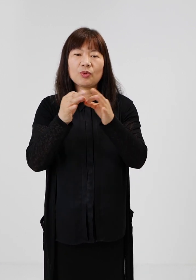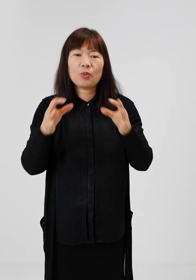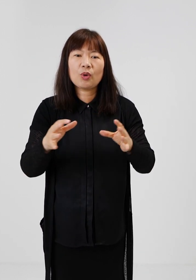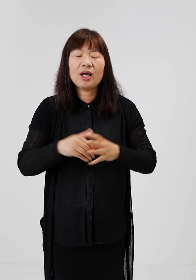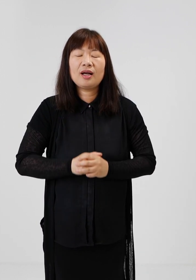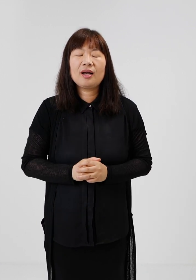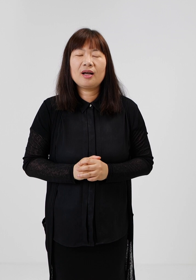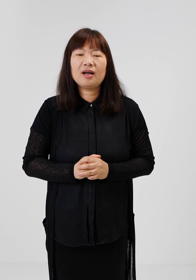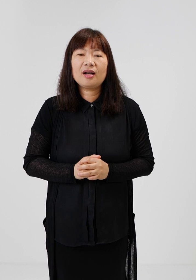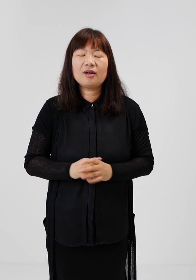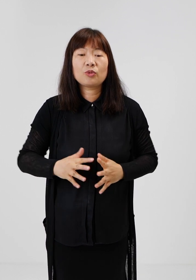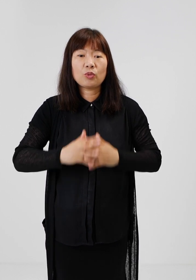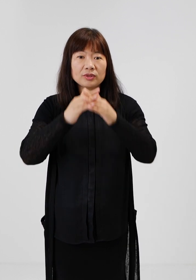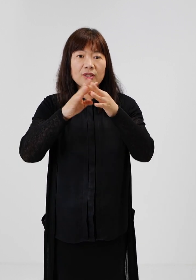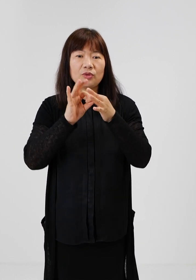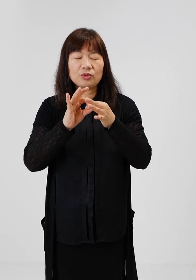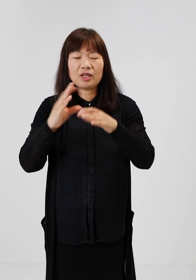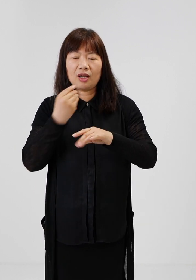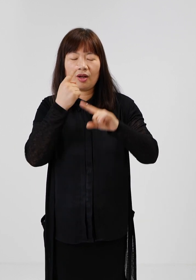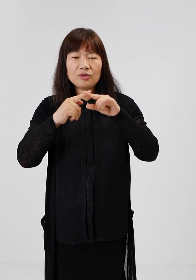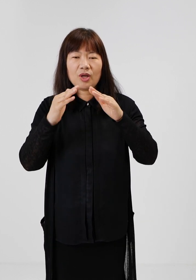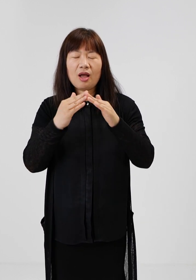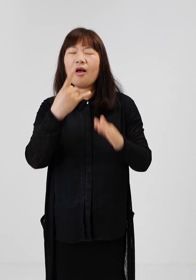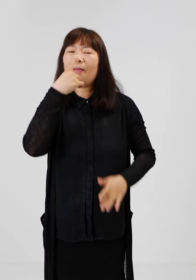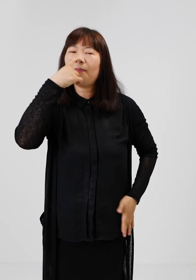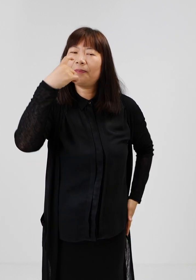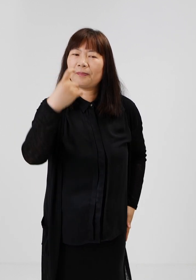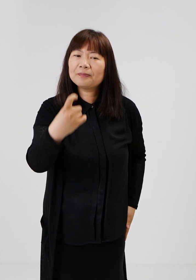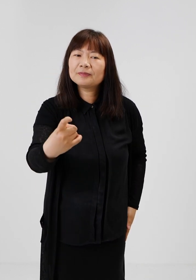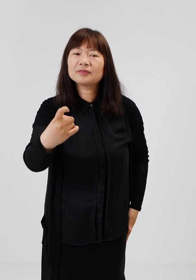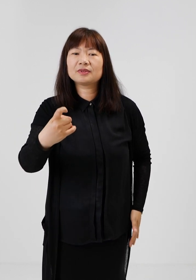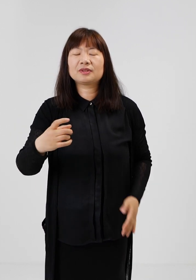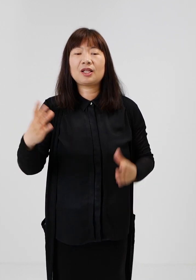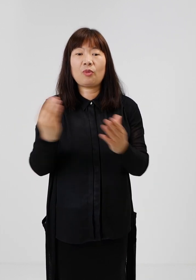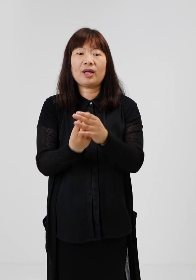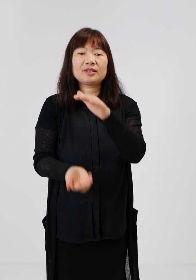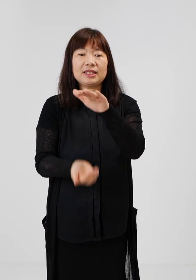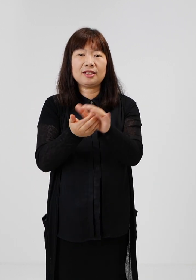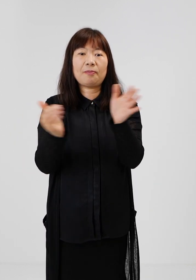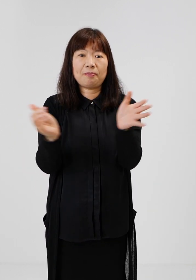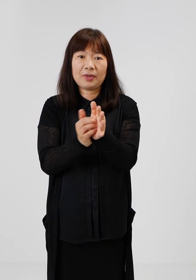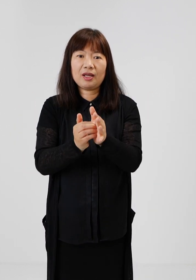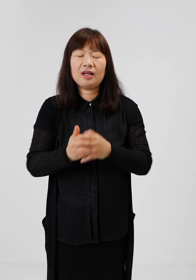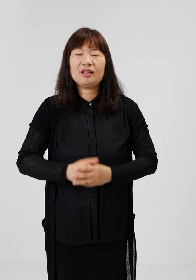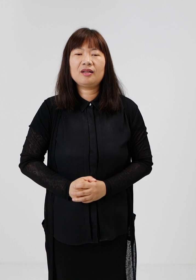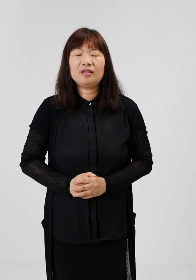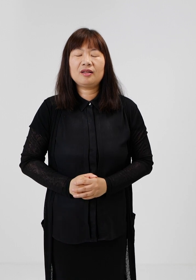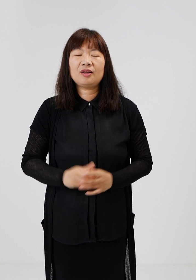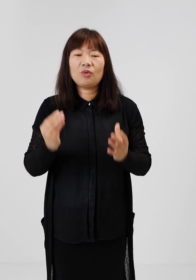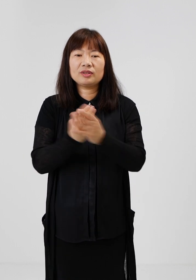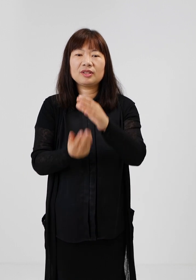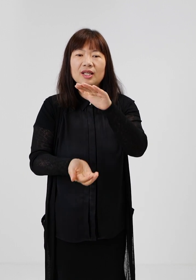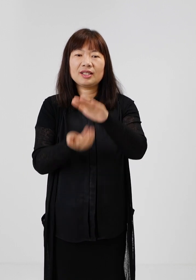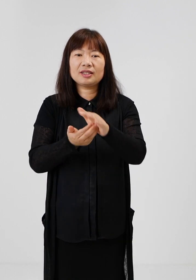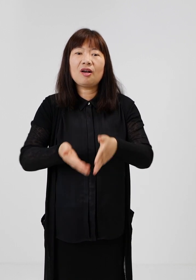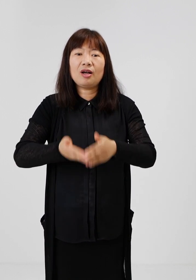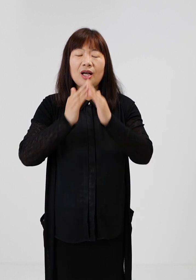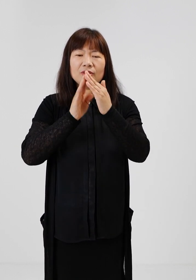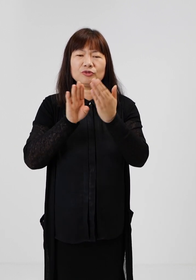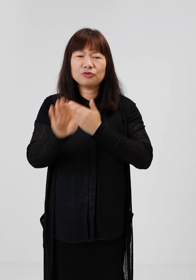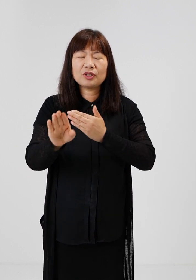공사에 걸쳐서 성전이 멋지게 완공이 됩니다. 그리고 완공된